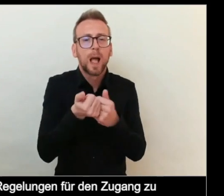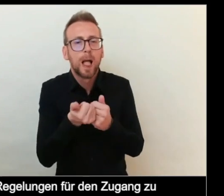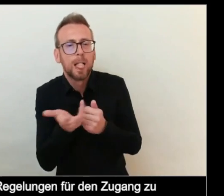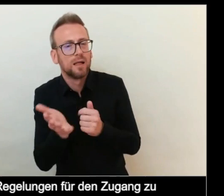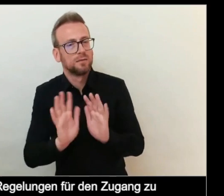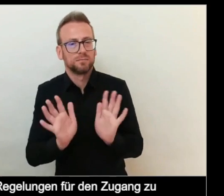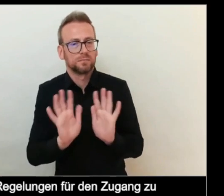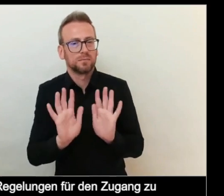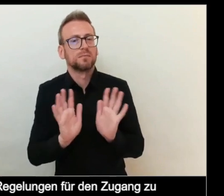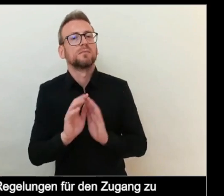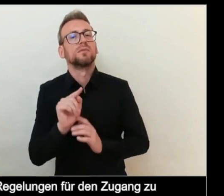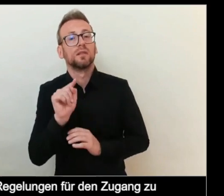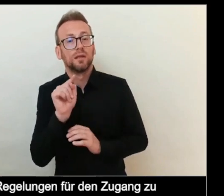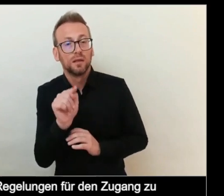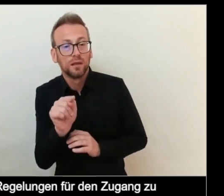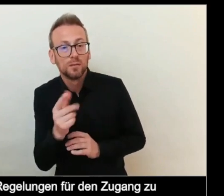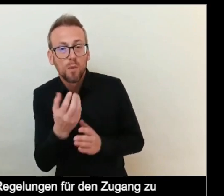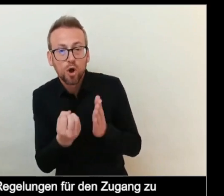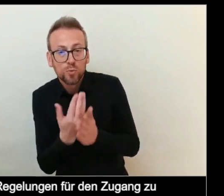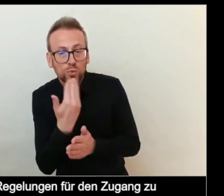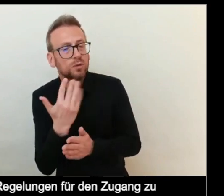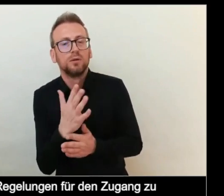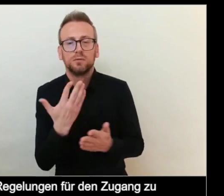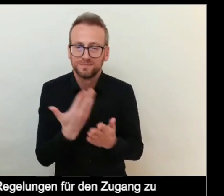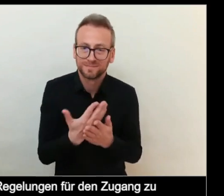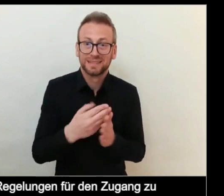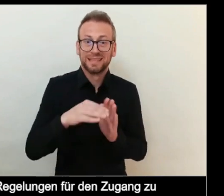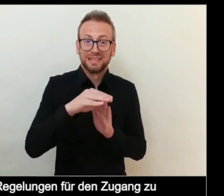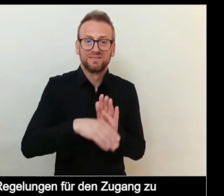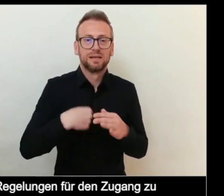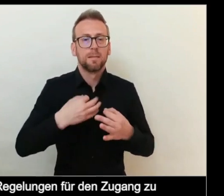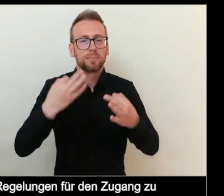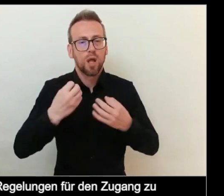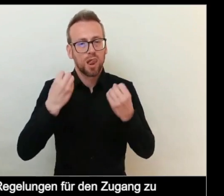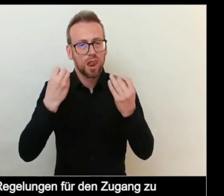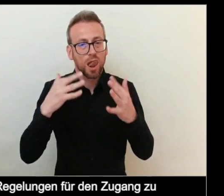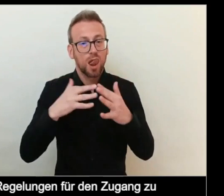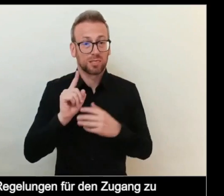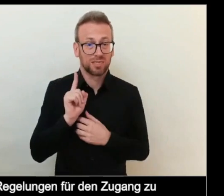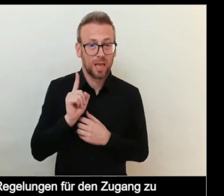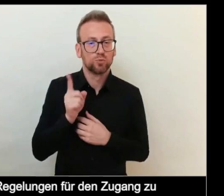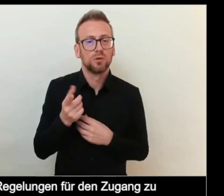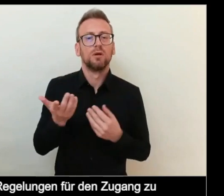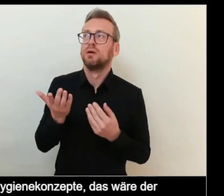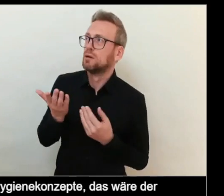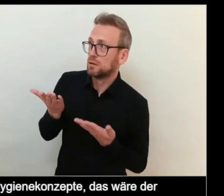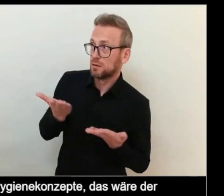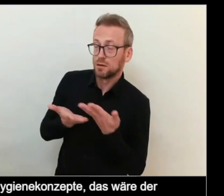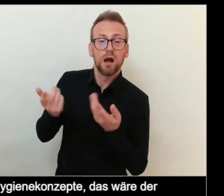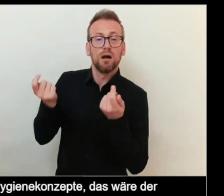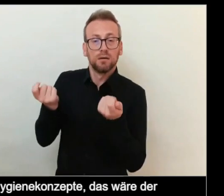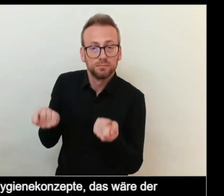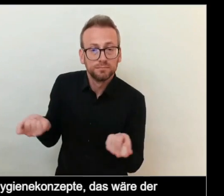ein Infektionsgeschehen haben mit einer Virusvariante, mit einer signifikant höheren Pathogenität und oder